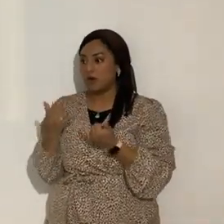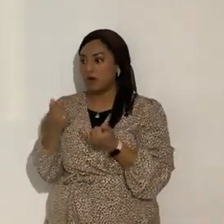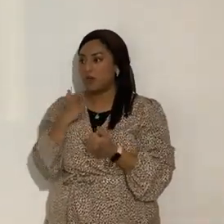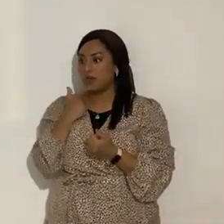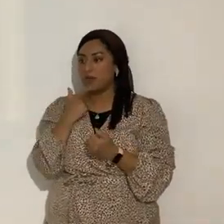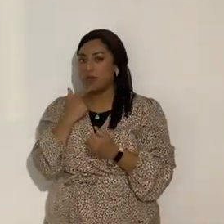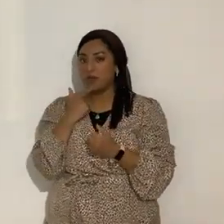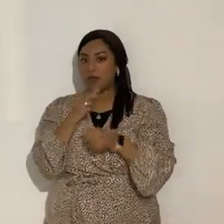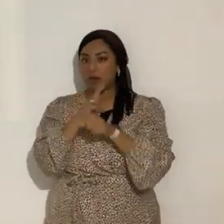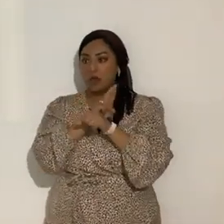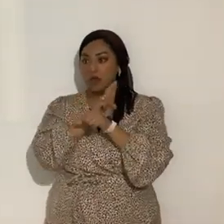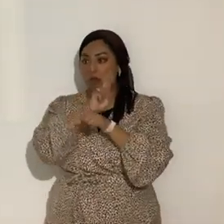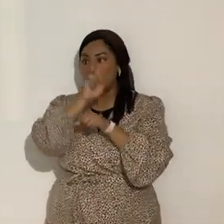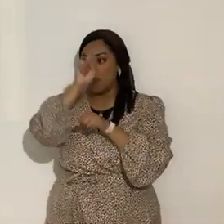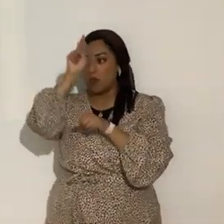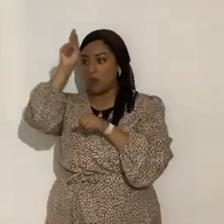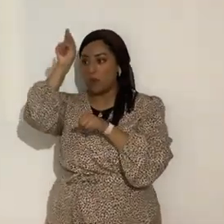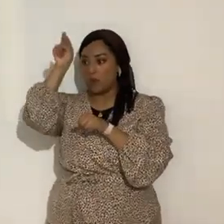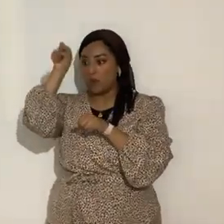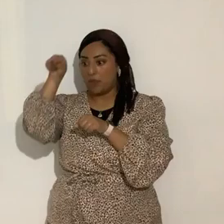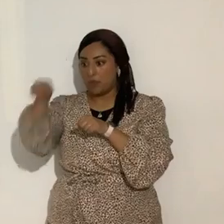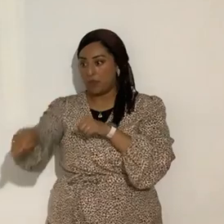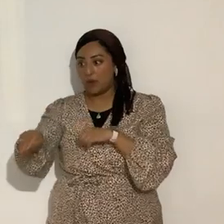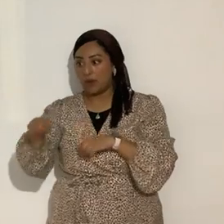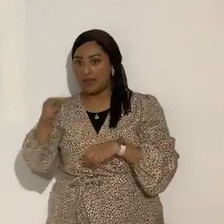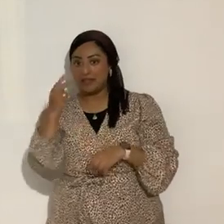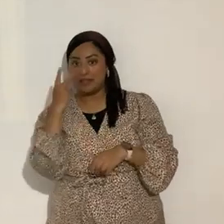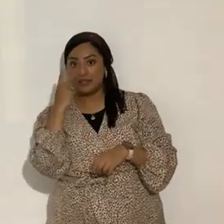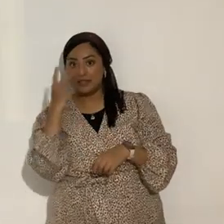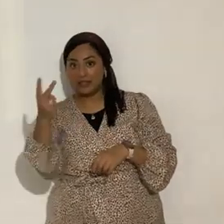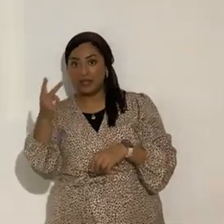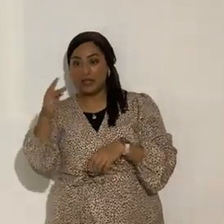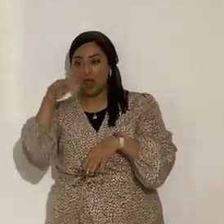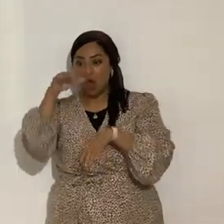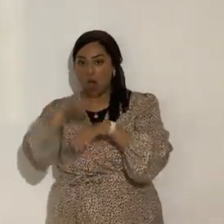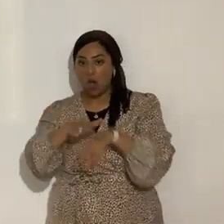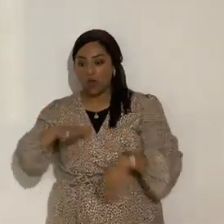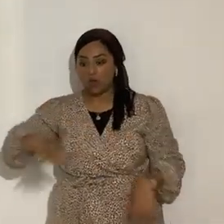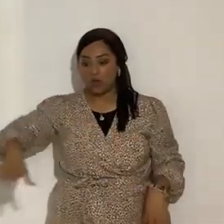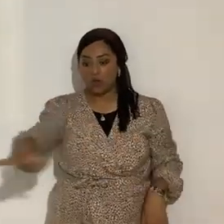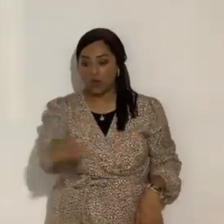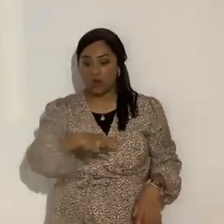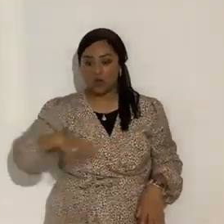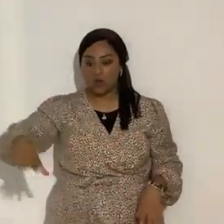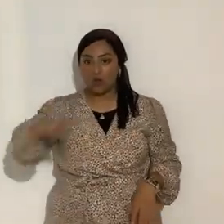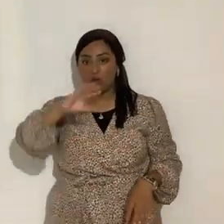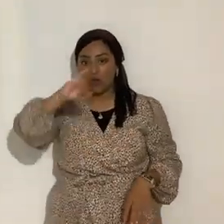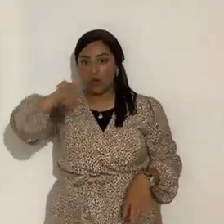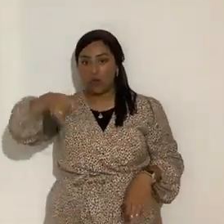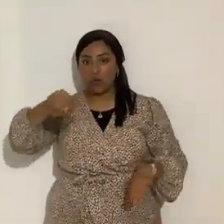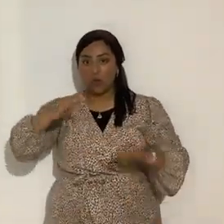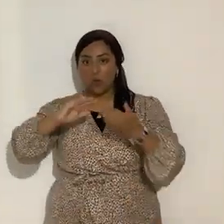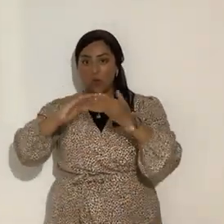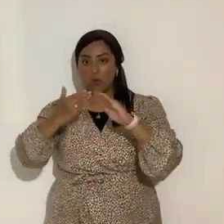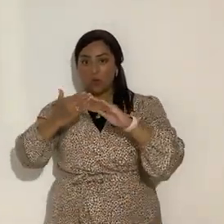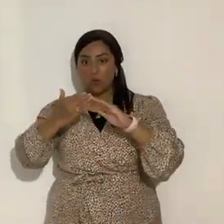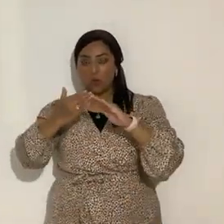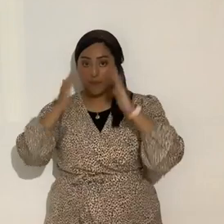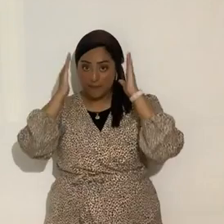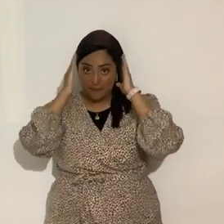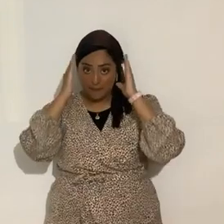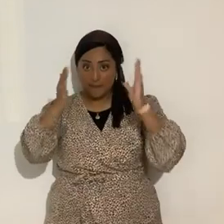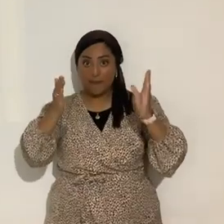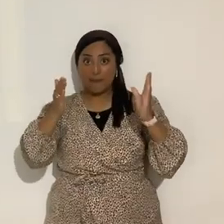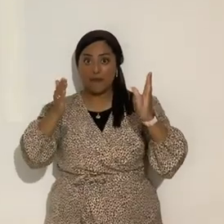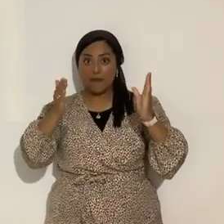viendo. Dice, misiles interceptados sobre Jerusalén. Atención a esto,